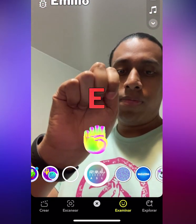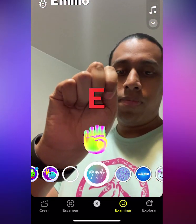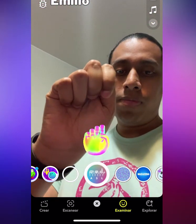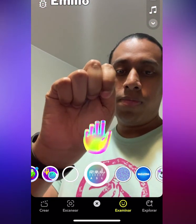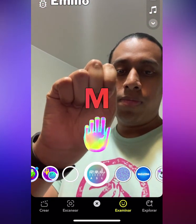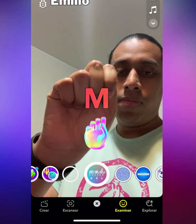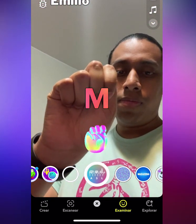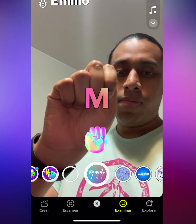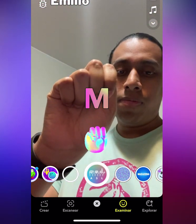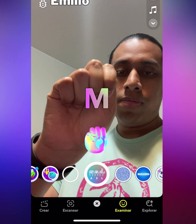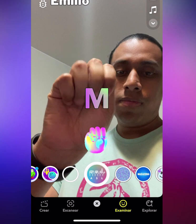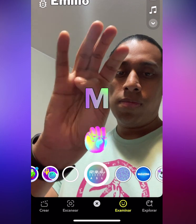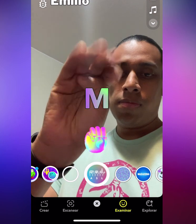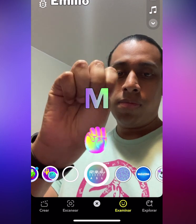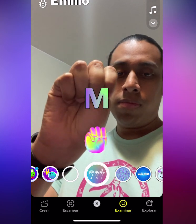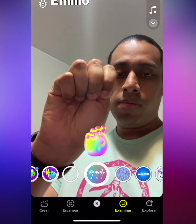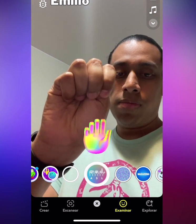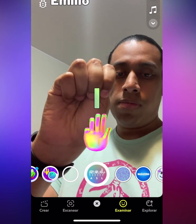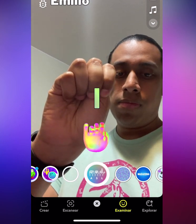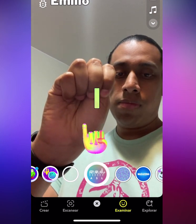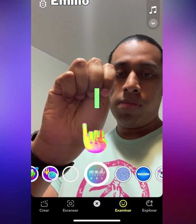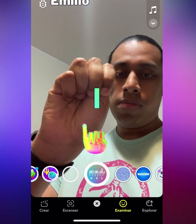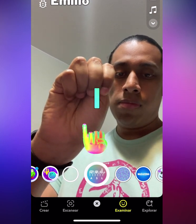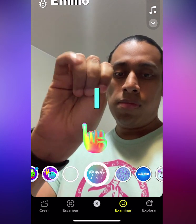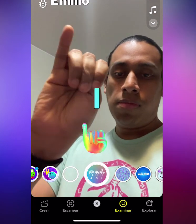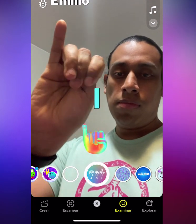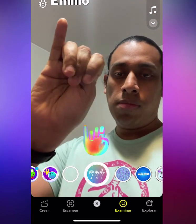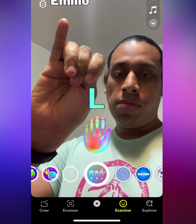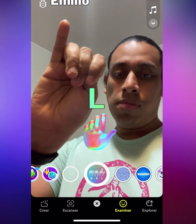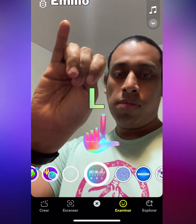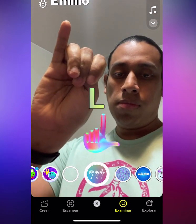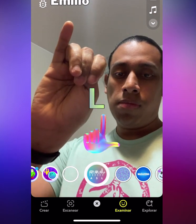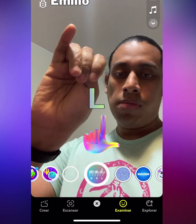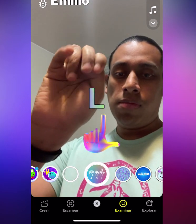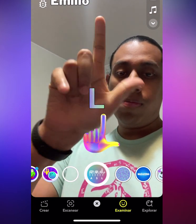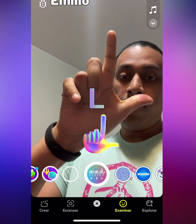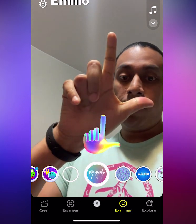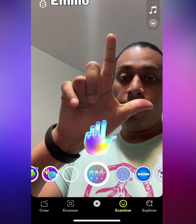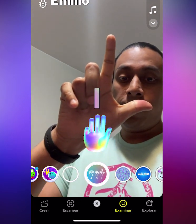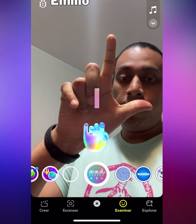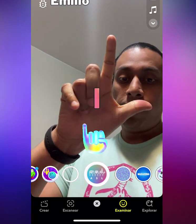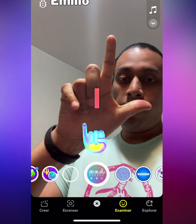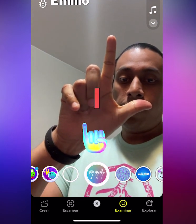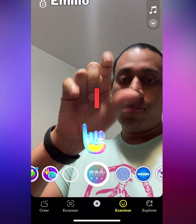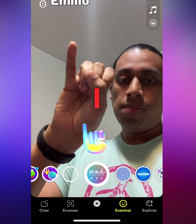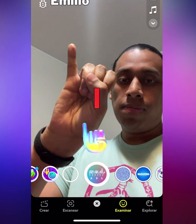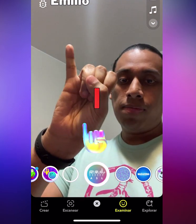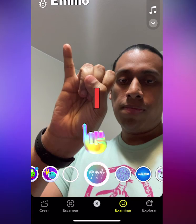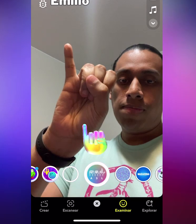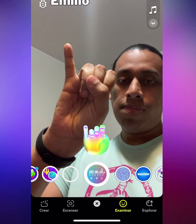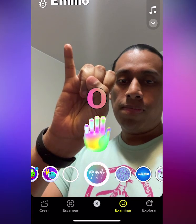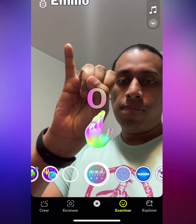a partir de una plantilla. Puede servirte de inspiración para crear algo grandioso.